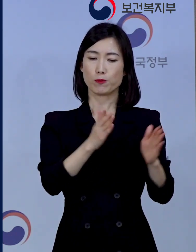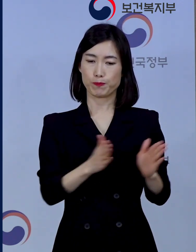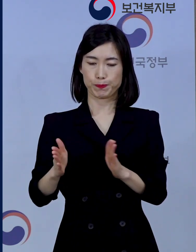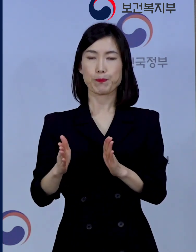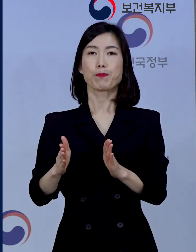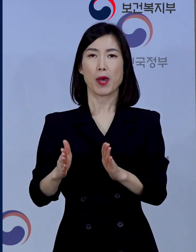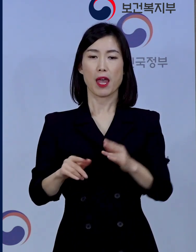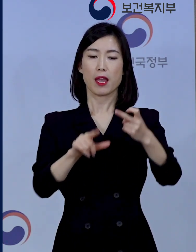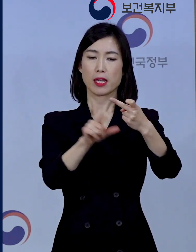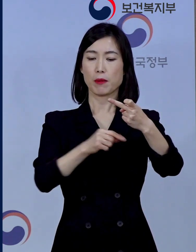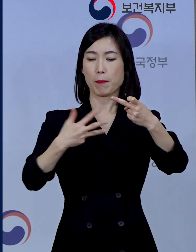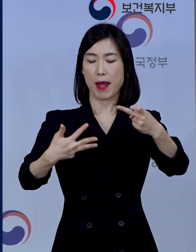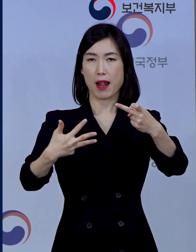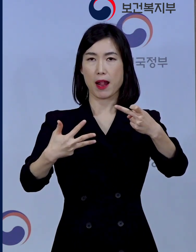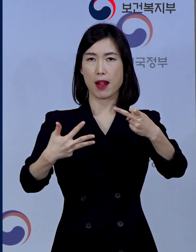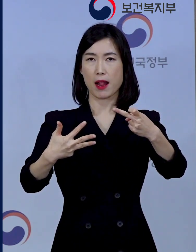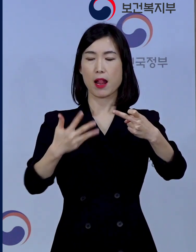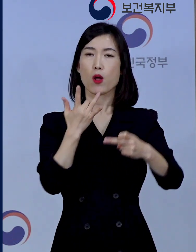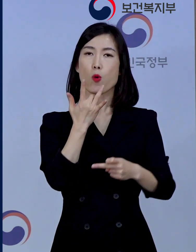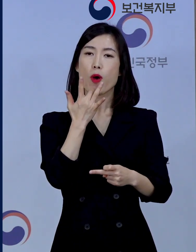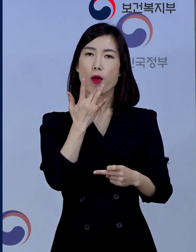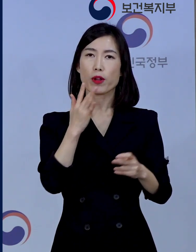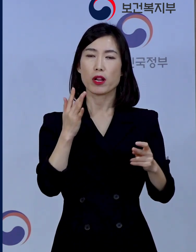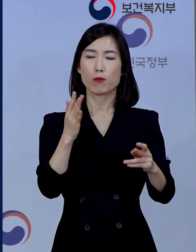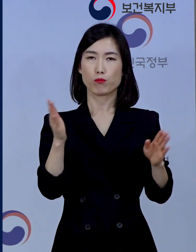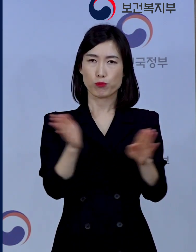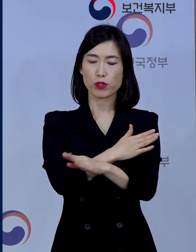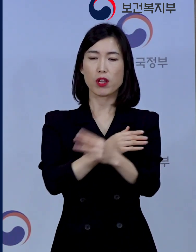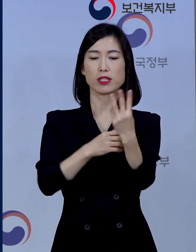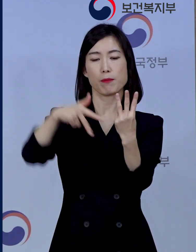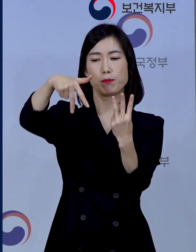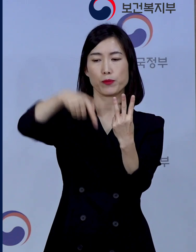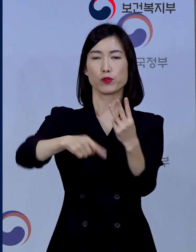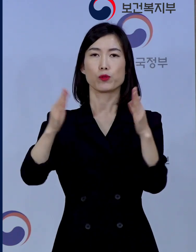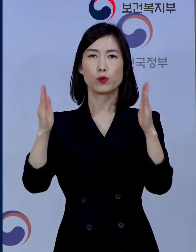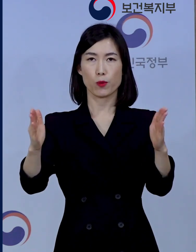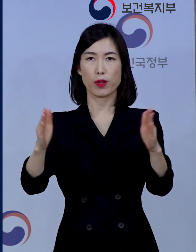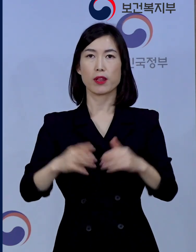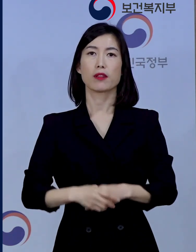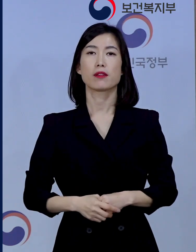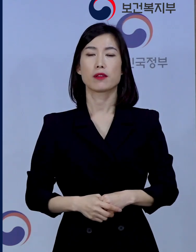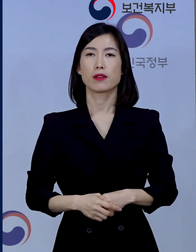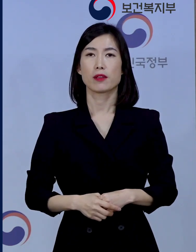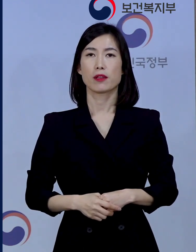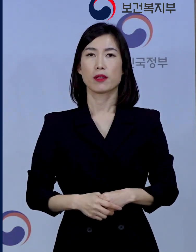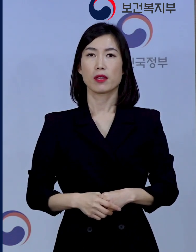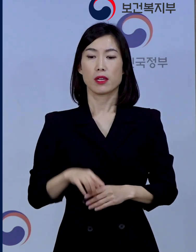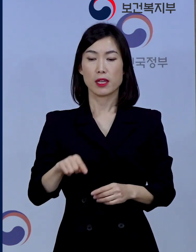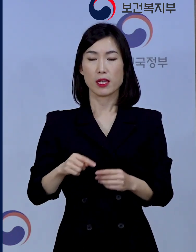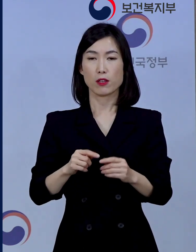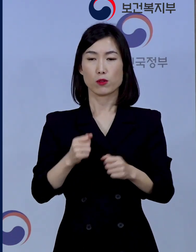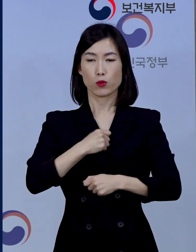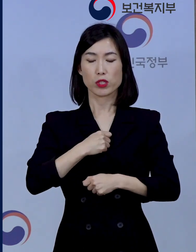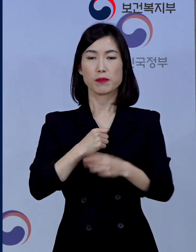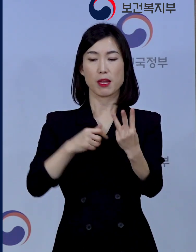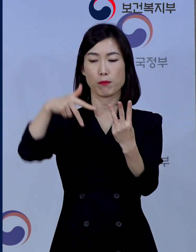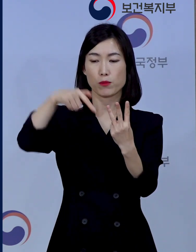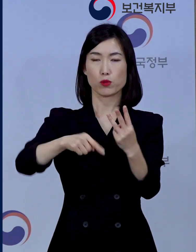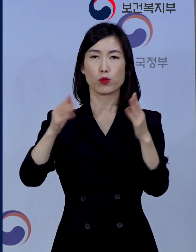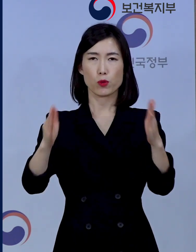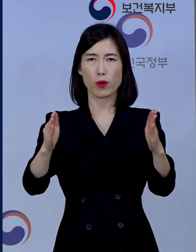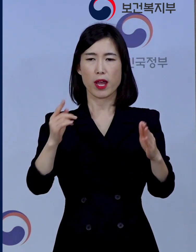거쳐 12월 8일 화요일 0시부터 3주 동안 시행할 예정입니다. 이